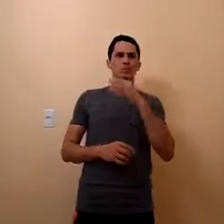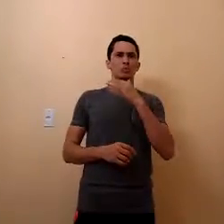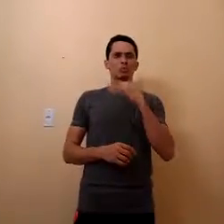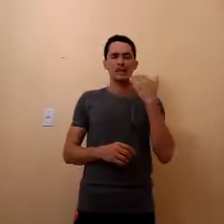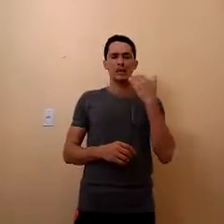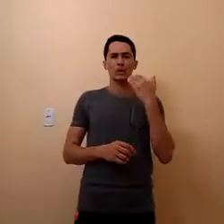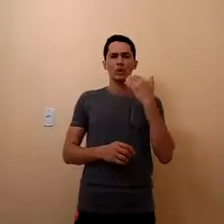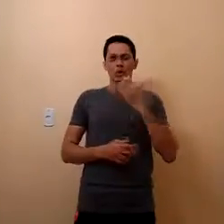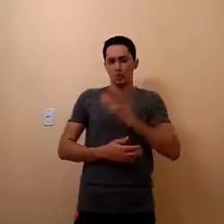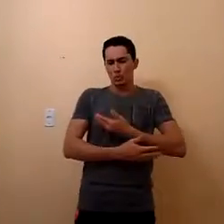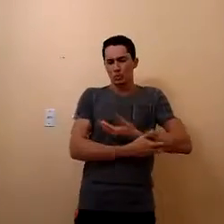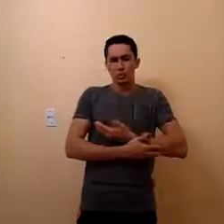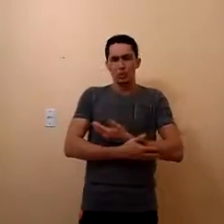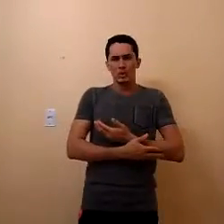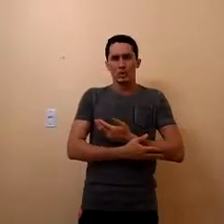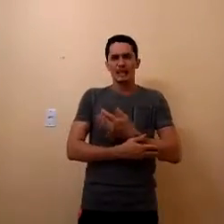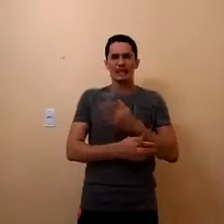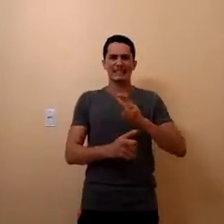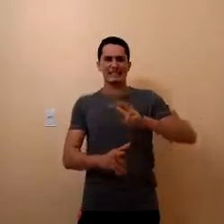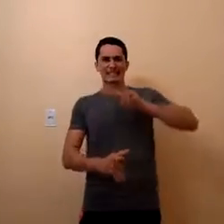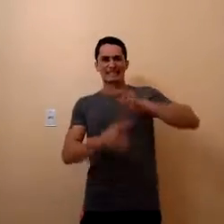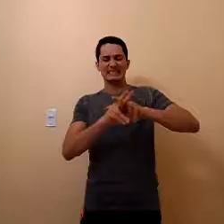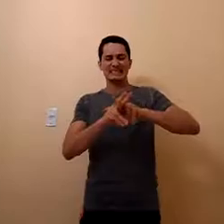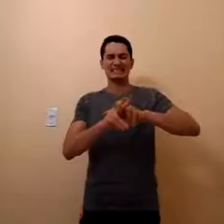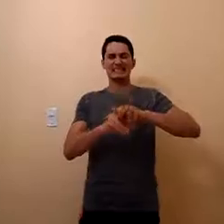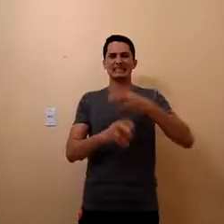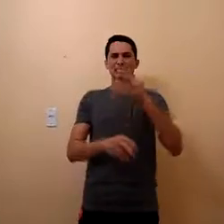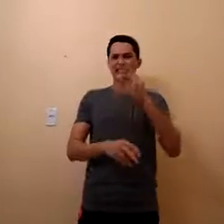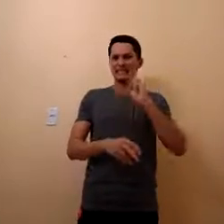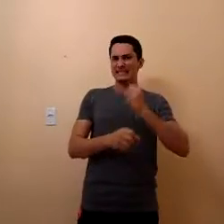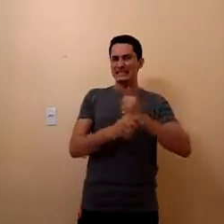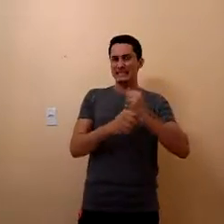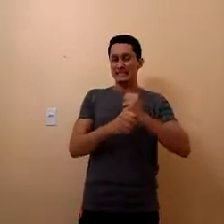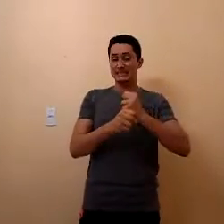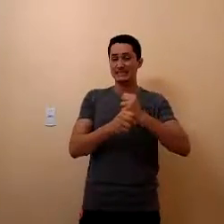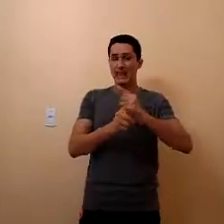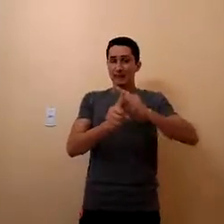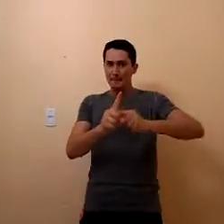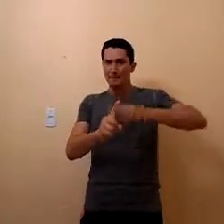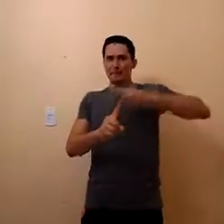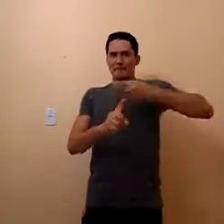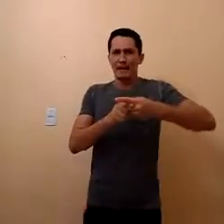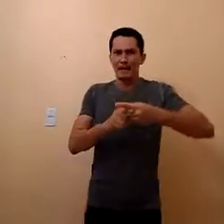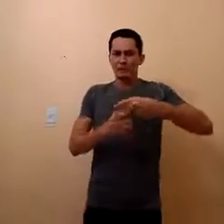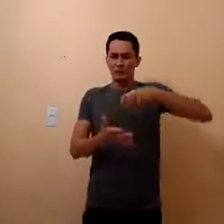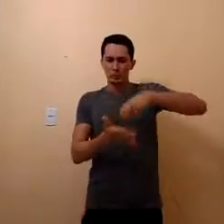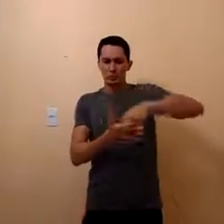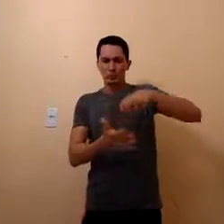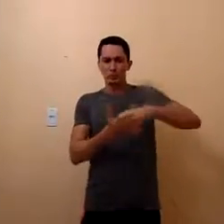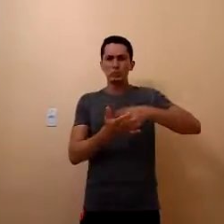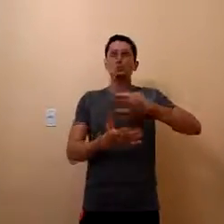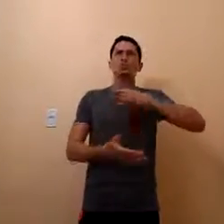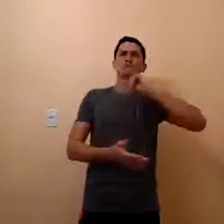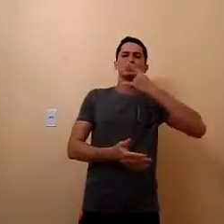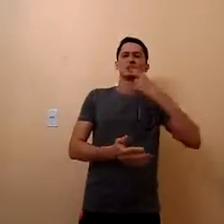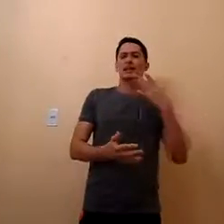um bebê pega mais de 30 anos de cadeia. Aumenta o rigor da punição para motorista que beber e provocar morte no